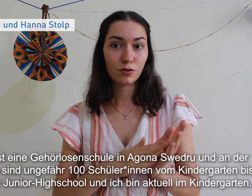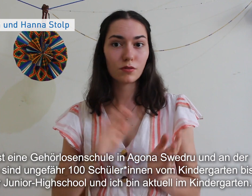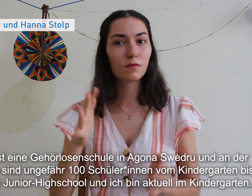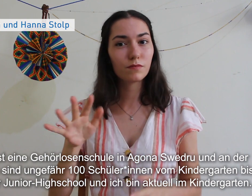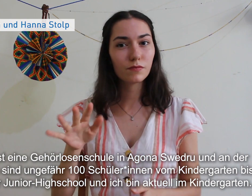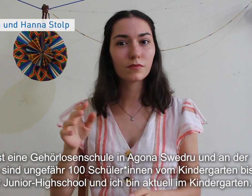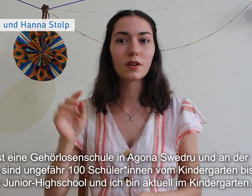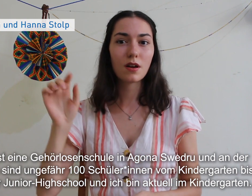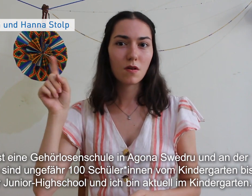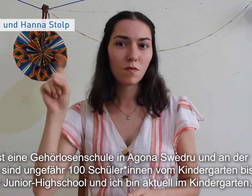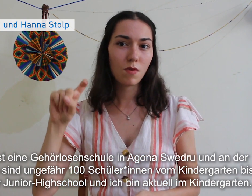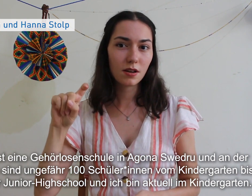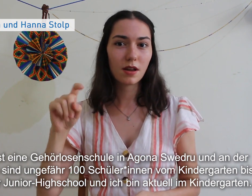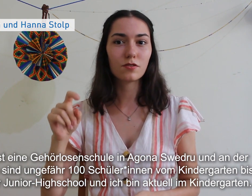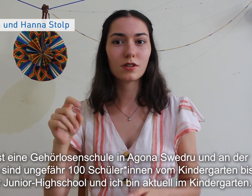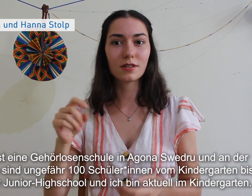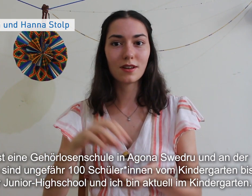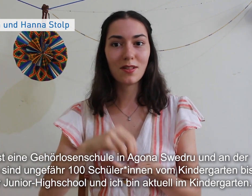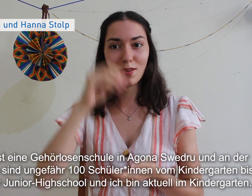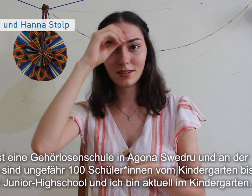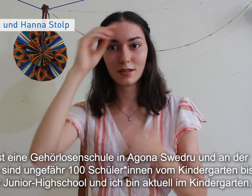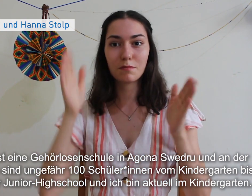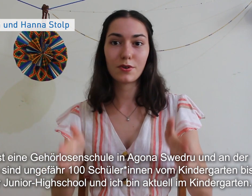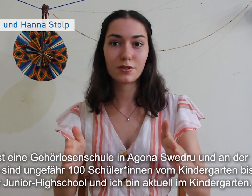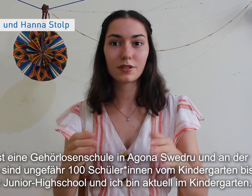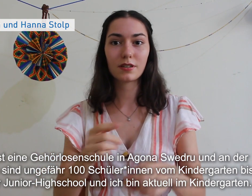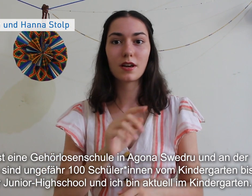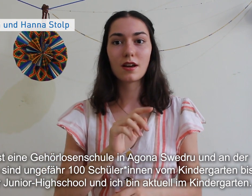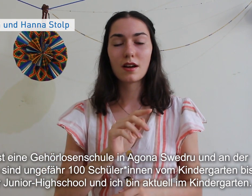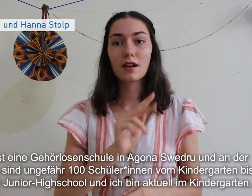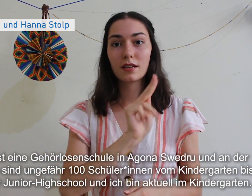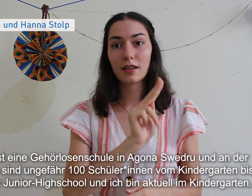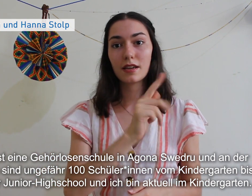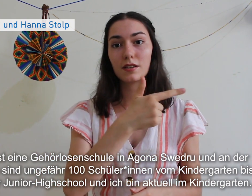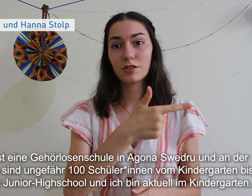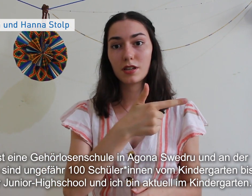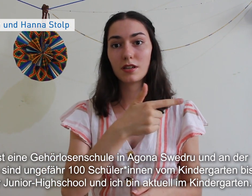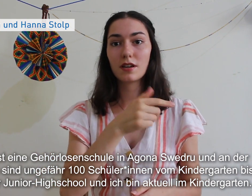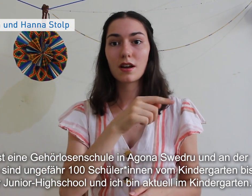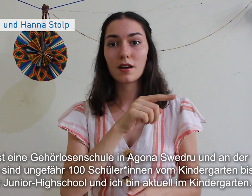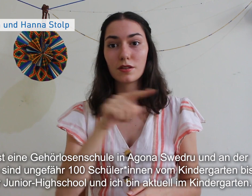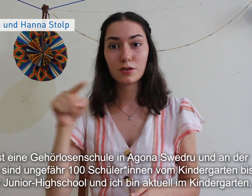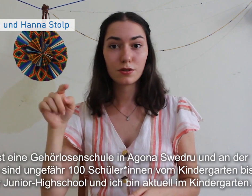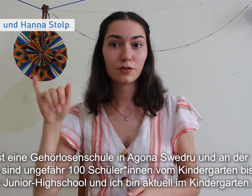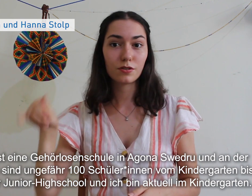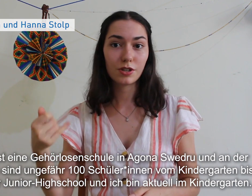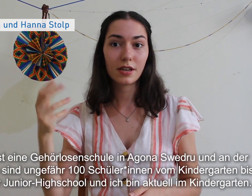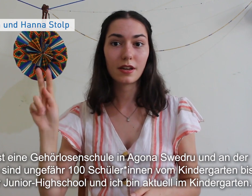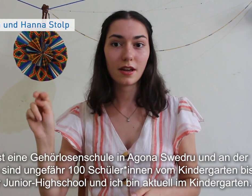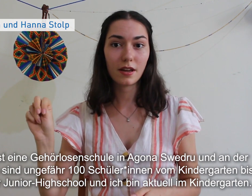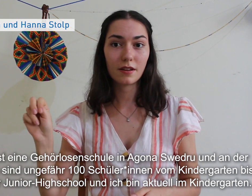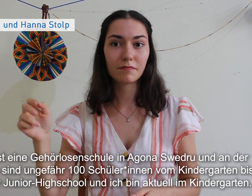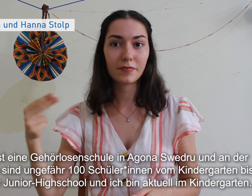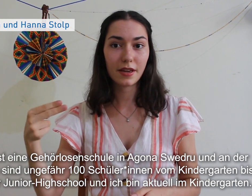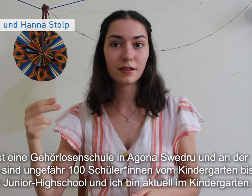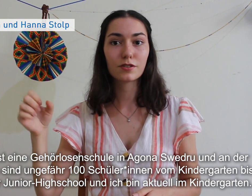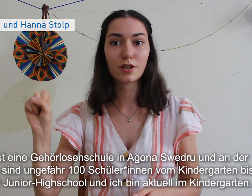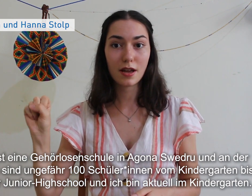und an der Schule sind ungefähr 100 SchülerInnen vom Kindergarten bis hin zur Junior High School. Und